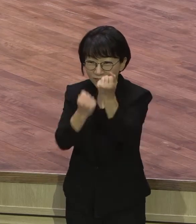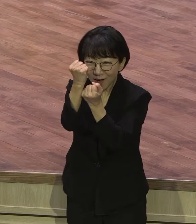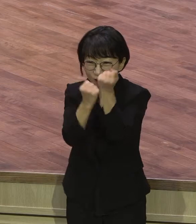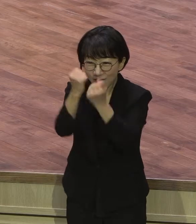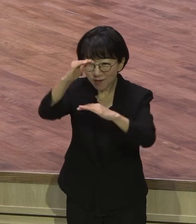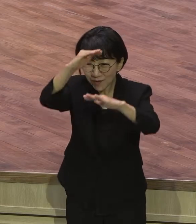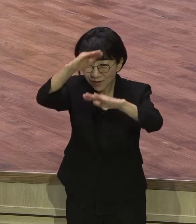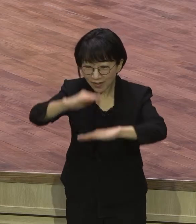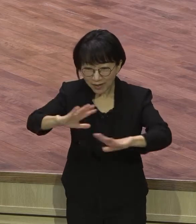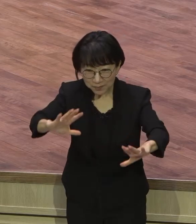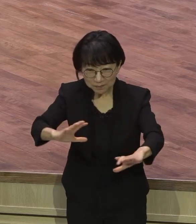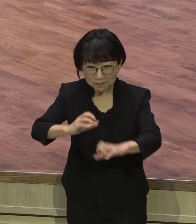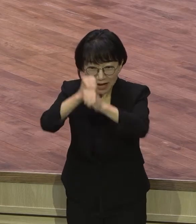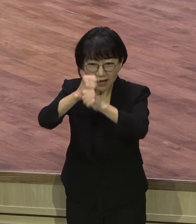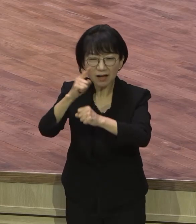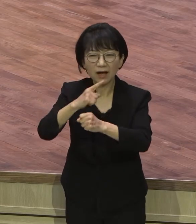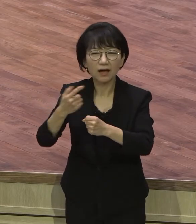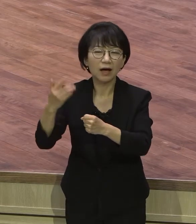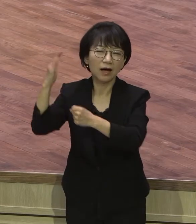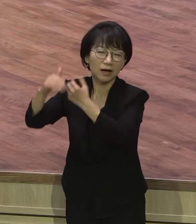먼저 구원 받았다고 해서